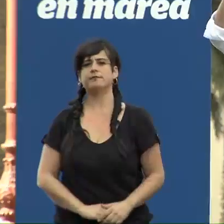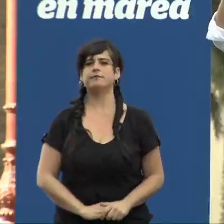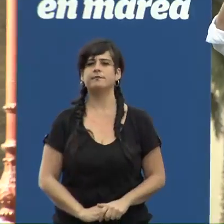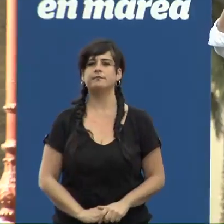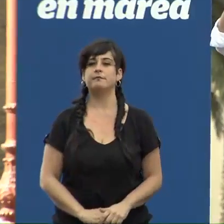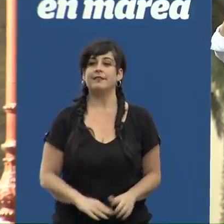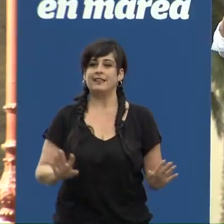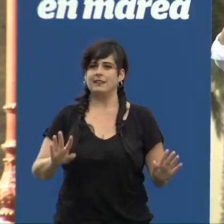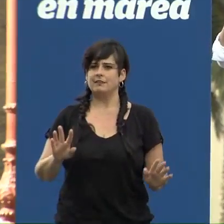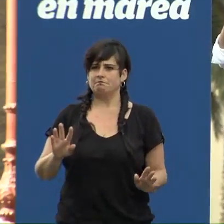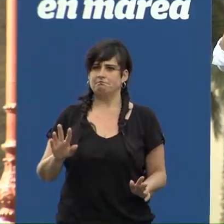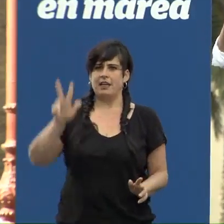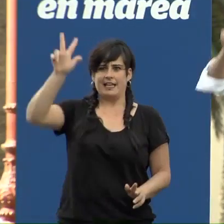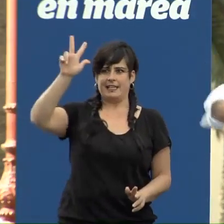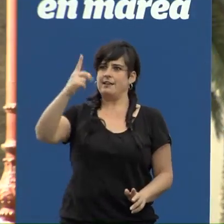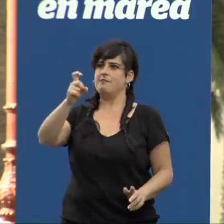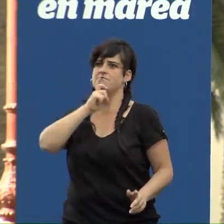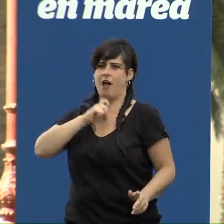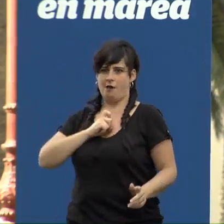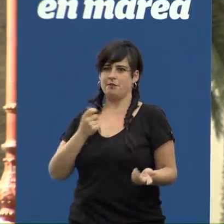Dime, Quique, que vou moi ben, me fai así.